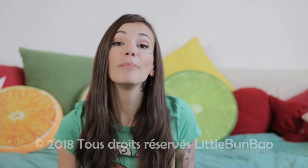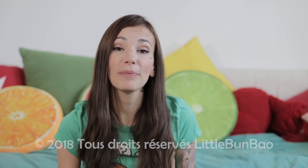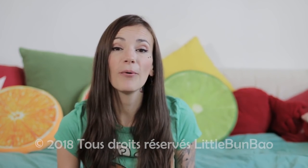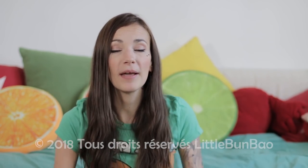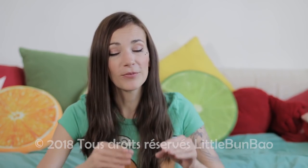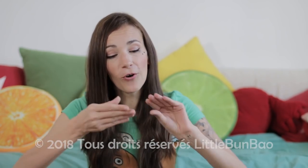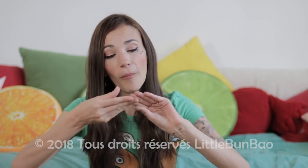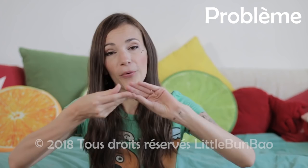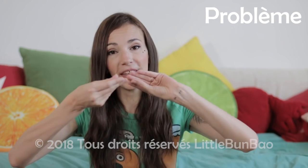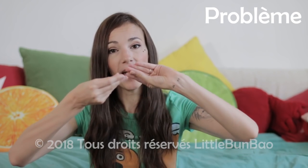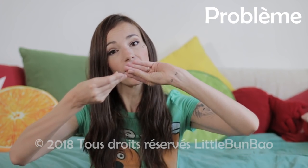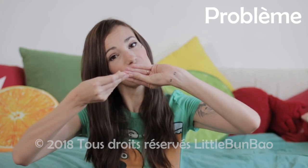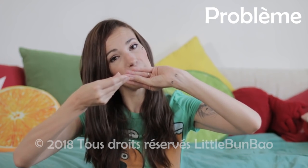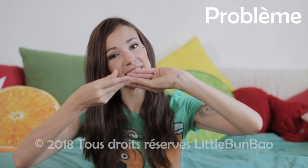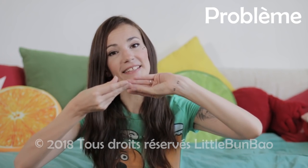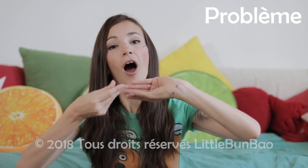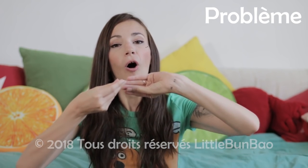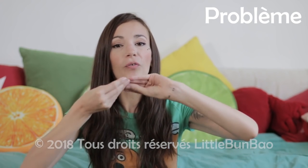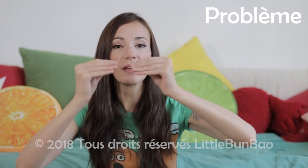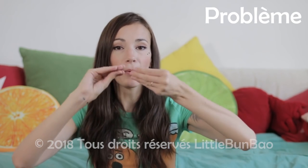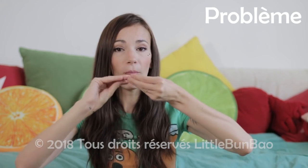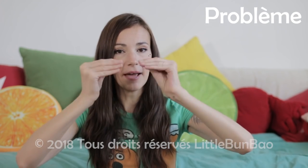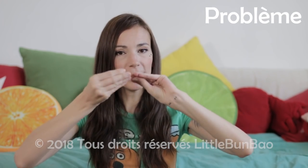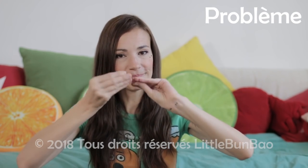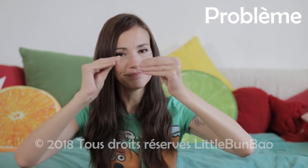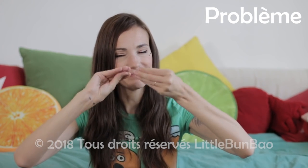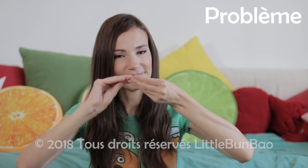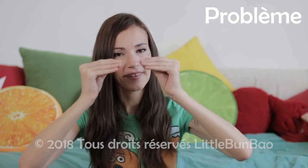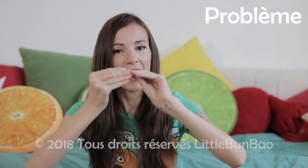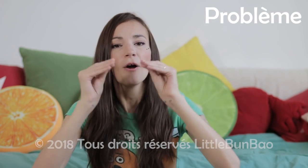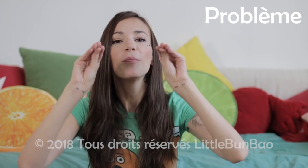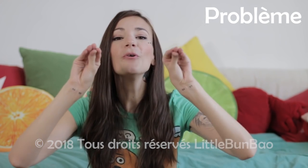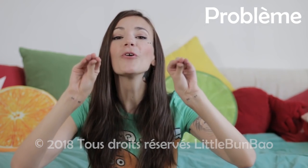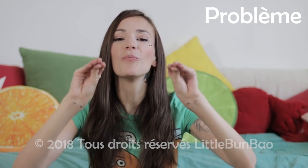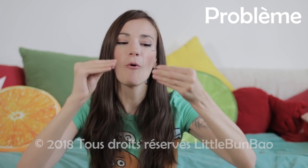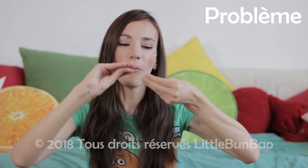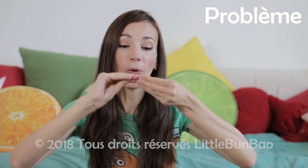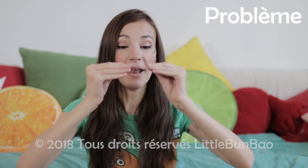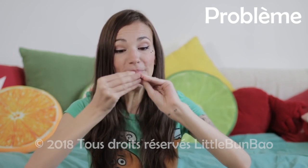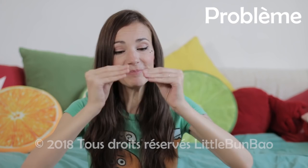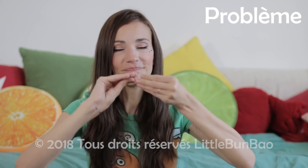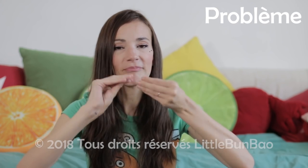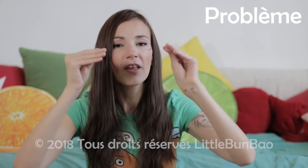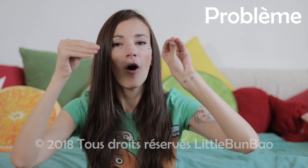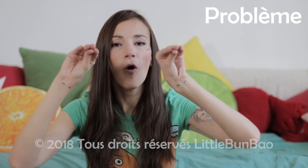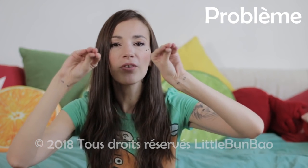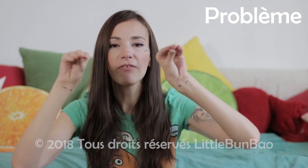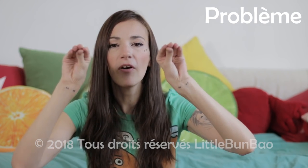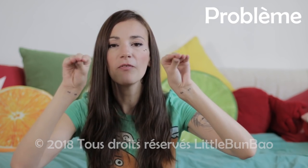pas de problème. Donc, en premier, Hakuna Matata, on fait problème. Pour le mot problème, on vient